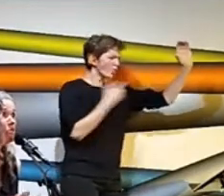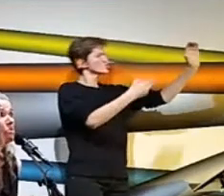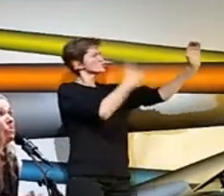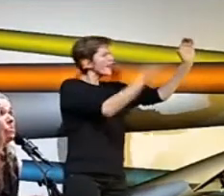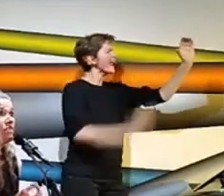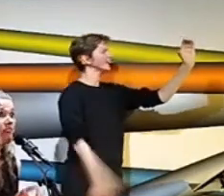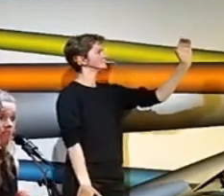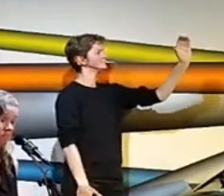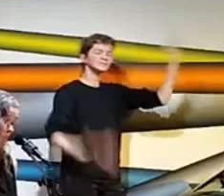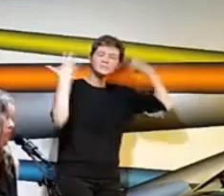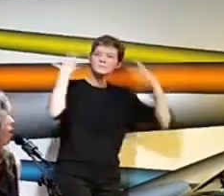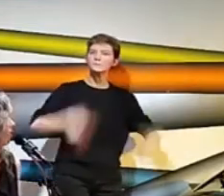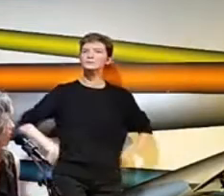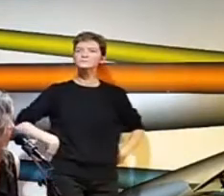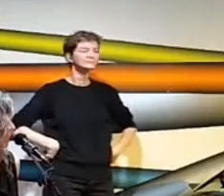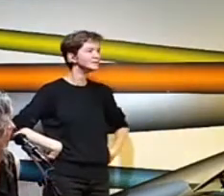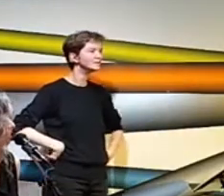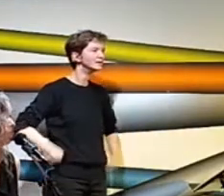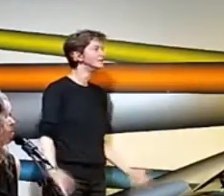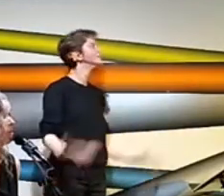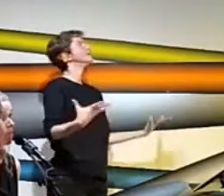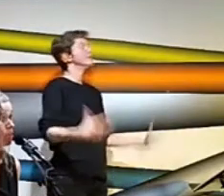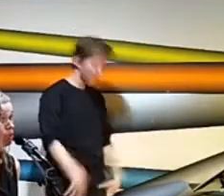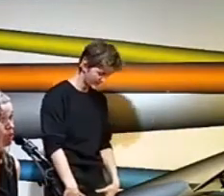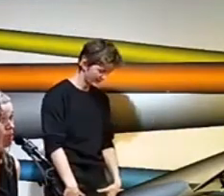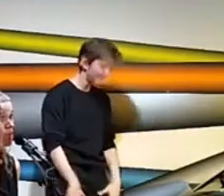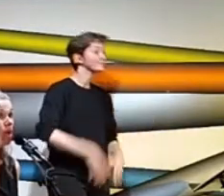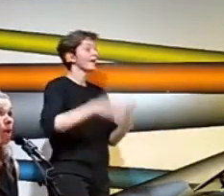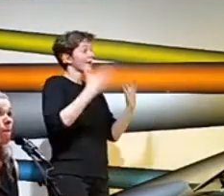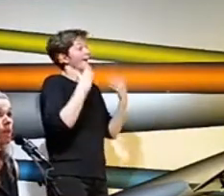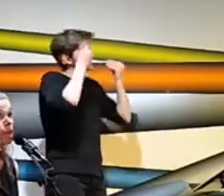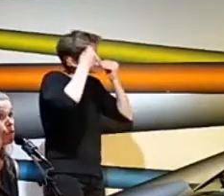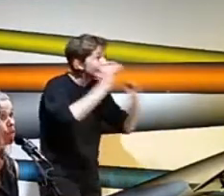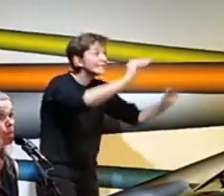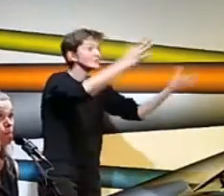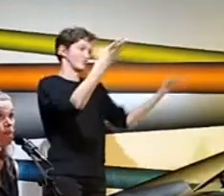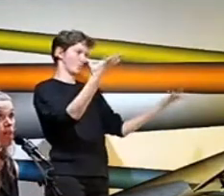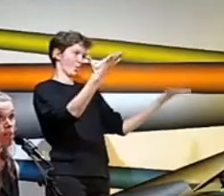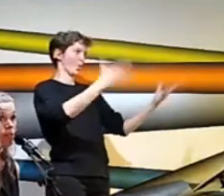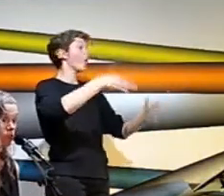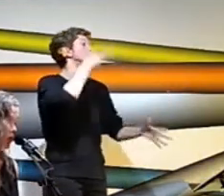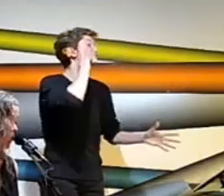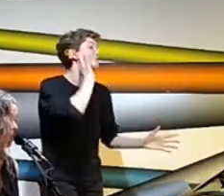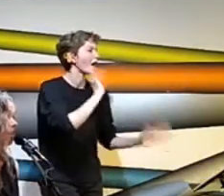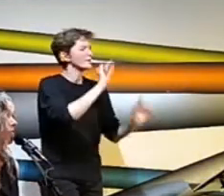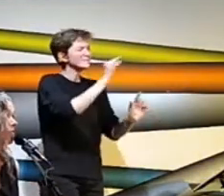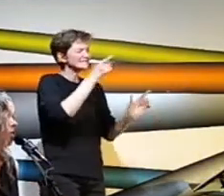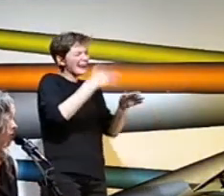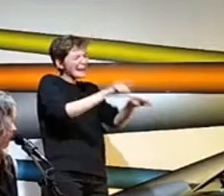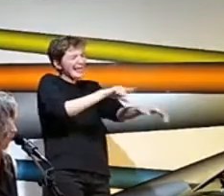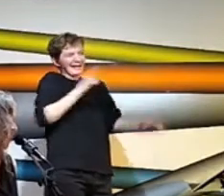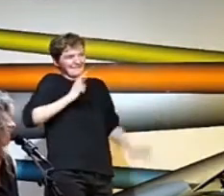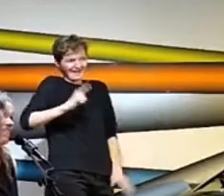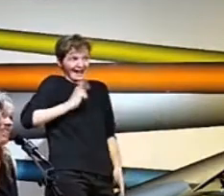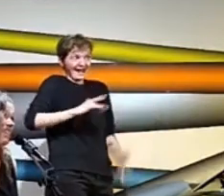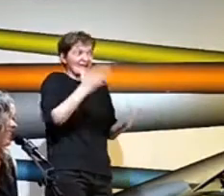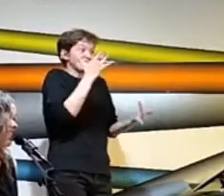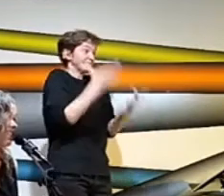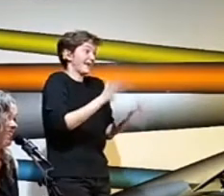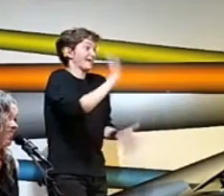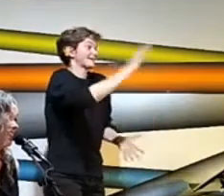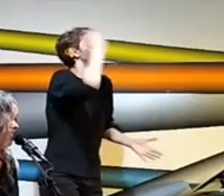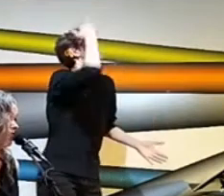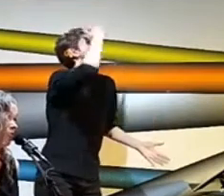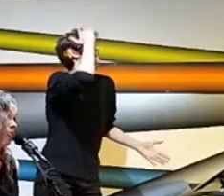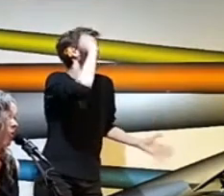man das Nacht ist. Doch die Sonne die weiß das nicht. Le Soleil, Rendezvous mit der Lune. Mit der Lune nicht mehr allein. Le Soleil, ja, da. Sieh sich